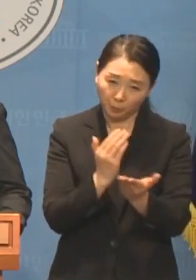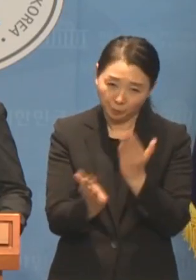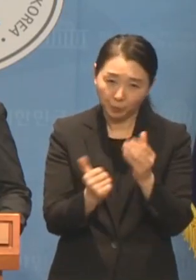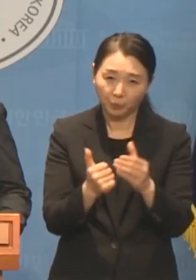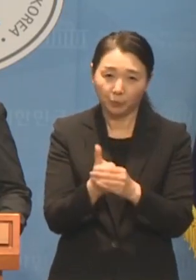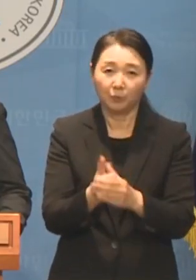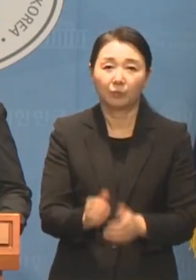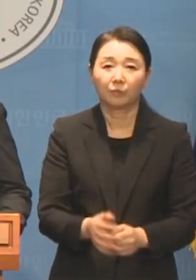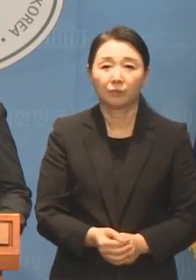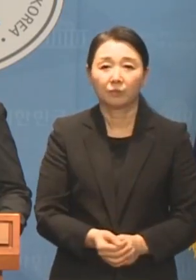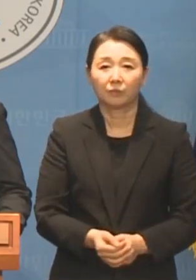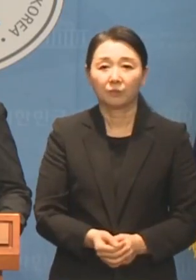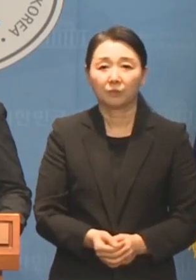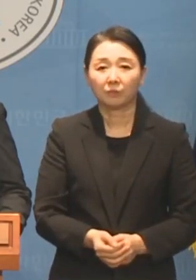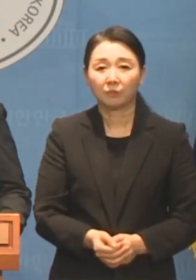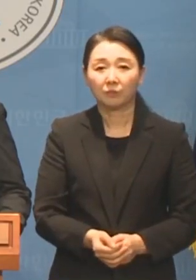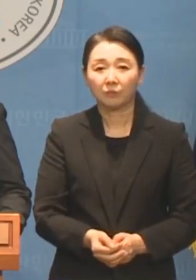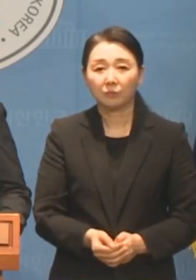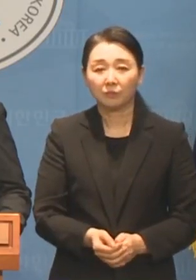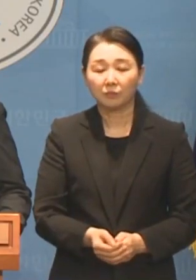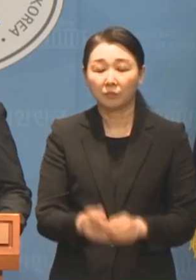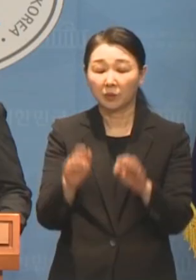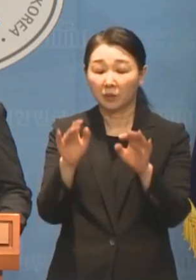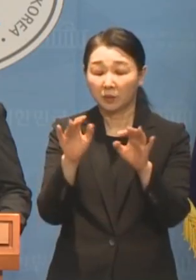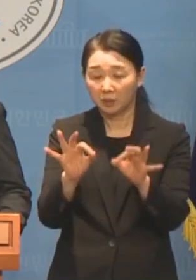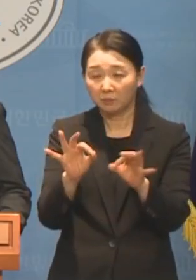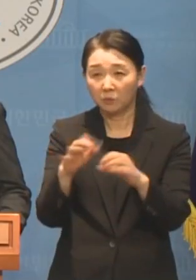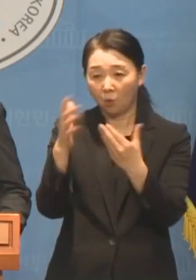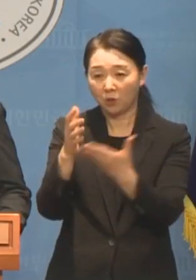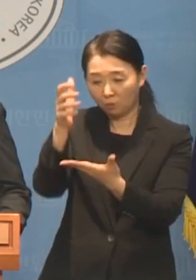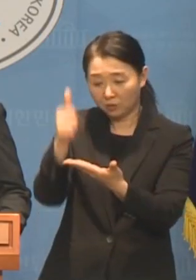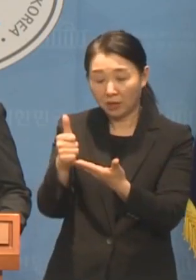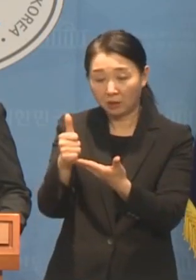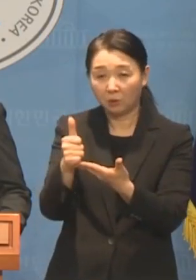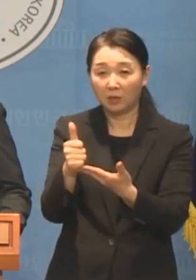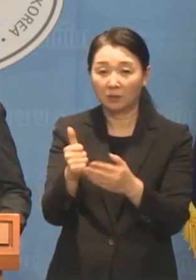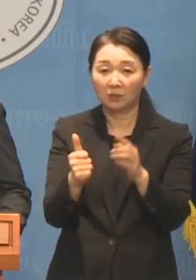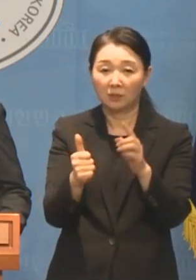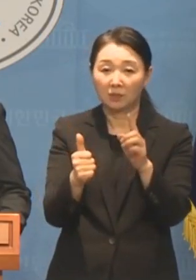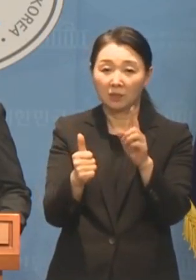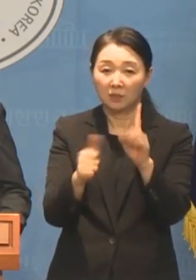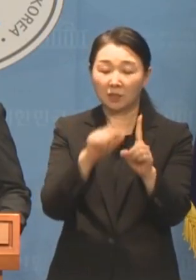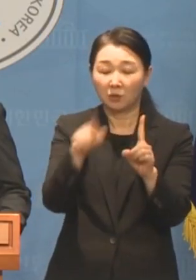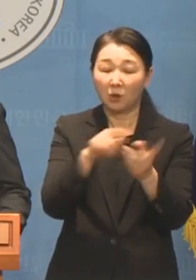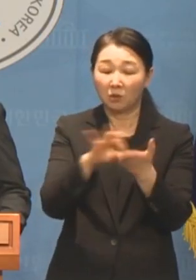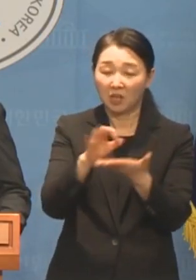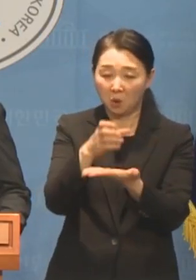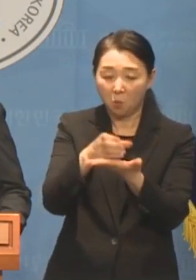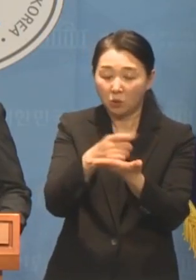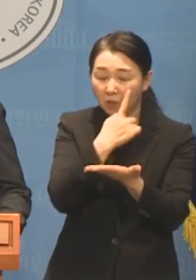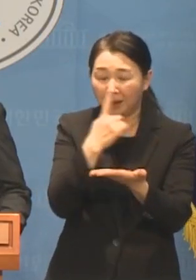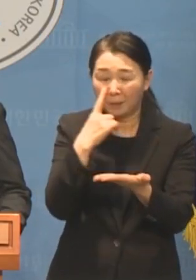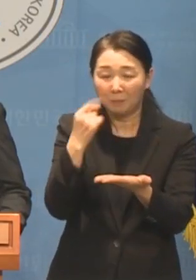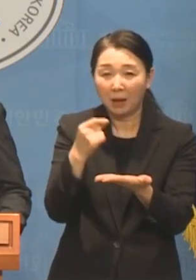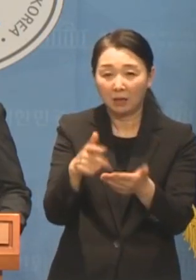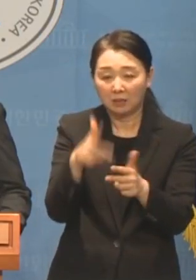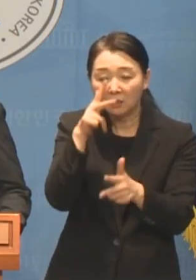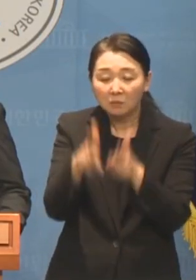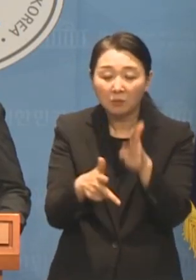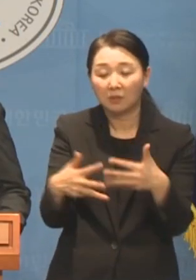것입니다. 이뿐만이 아닙니다. 김한섭 환경부 장관은 일회용 컵 보증사업에 대해서도 시범사업을